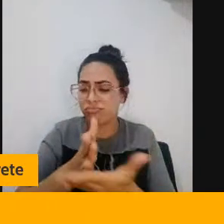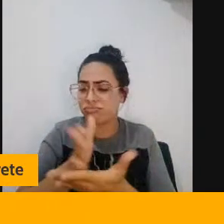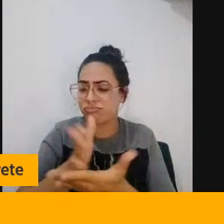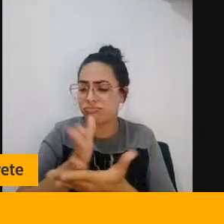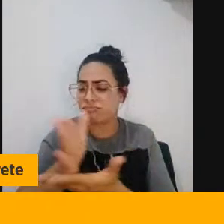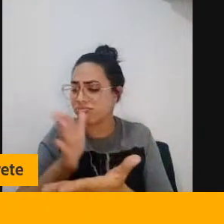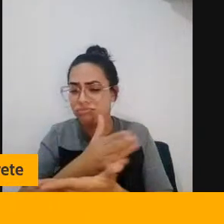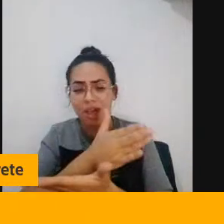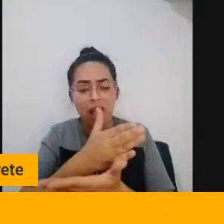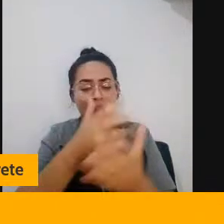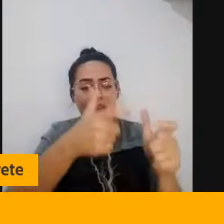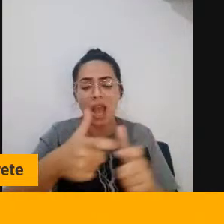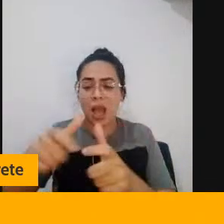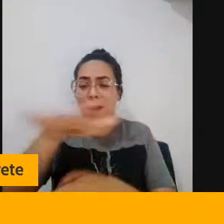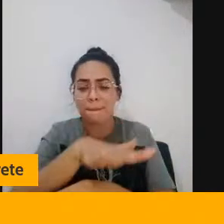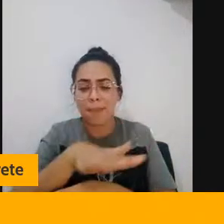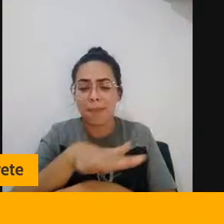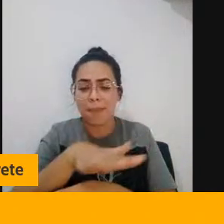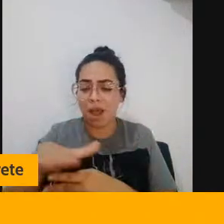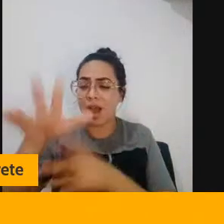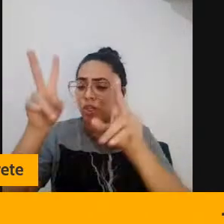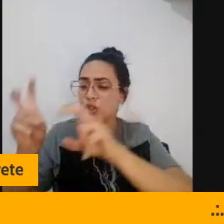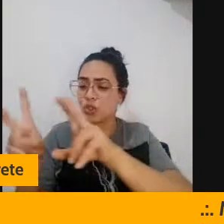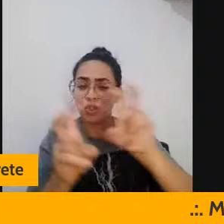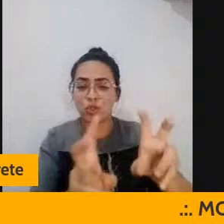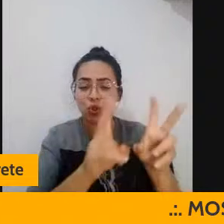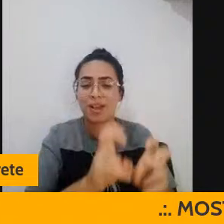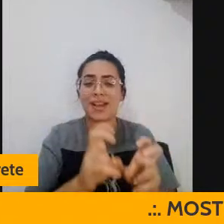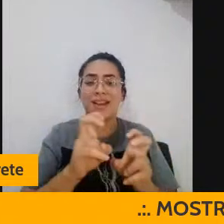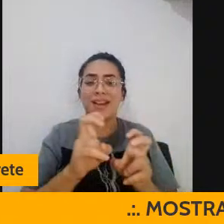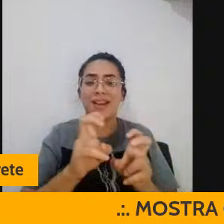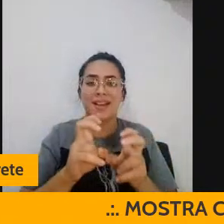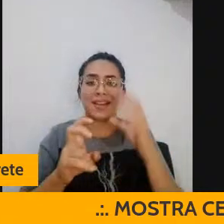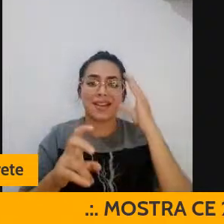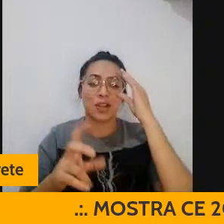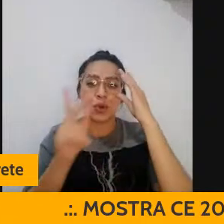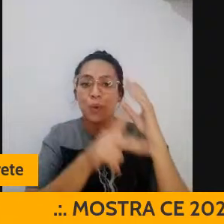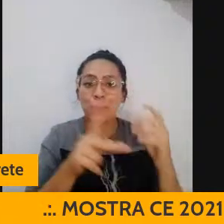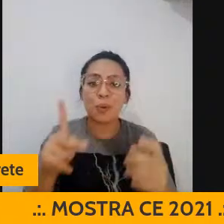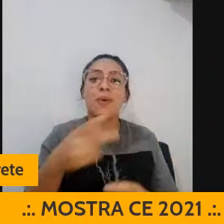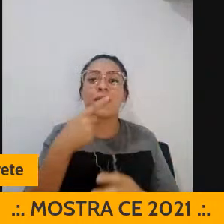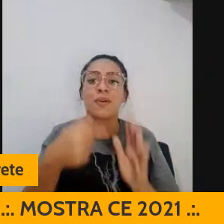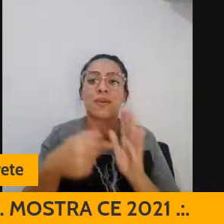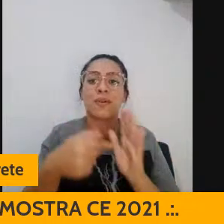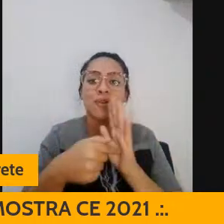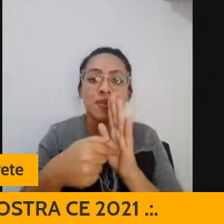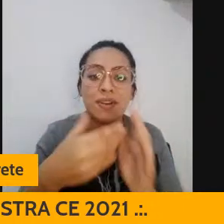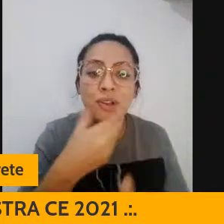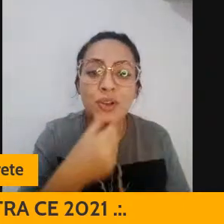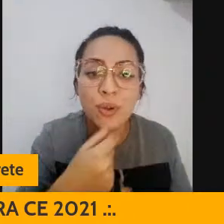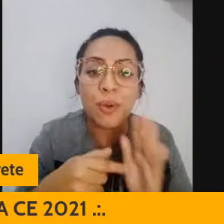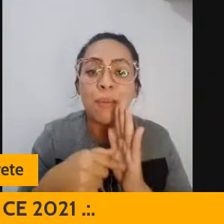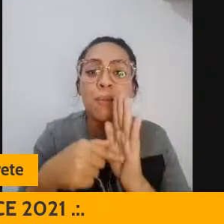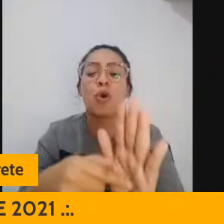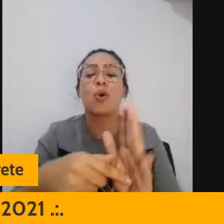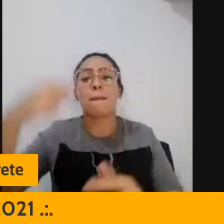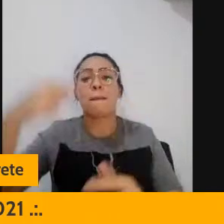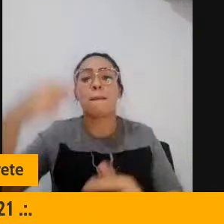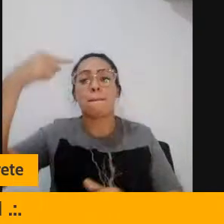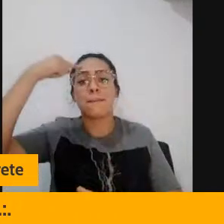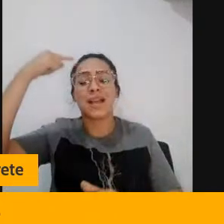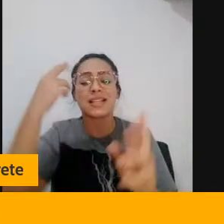gente tem aí algo que o Tim traz, o professor Timothy traz no final da fala dele, repensar a